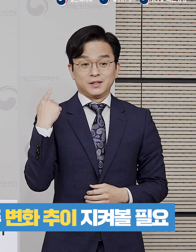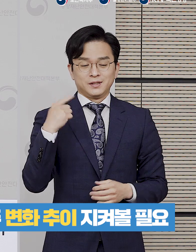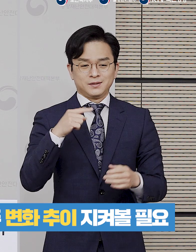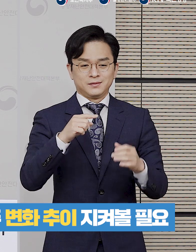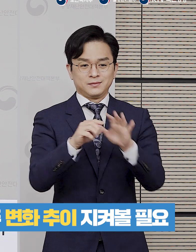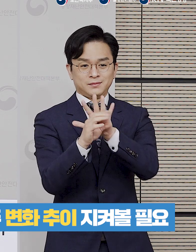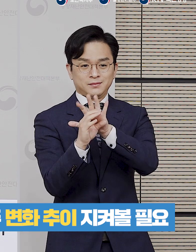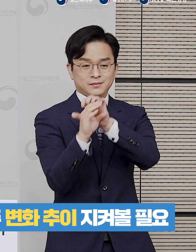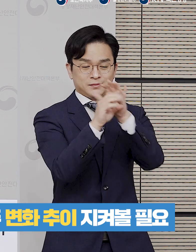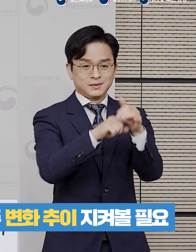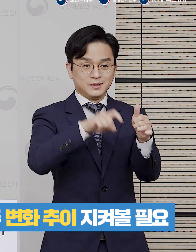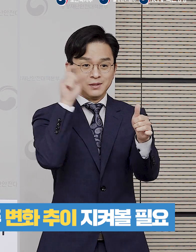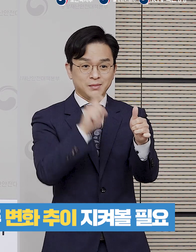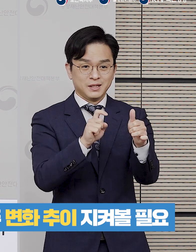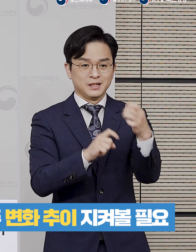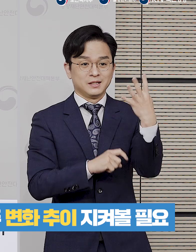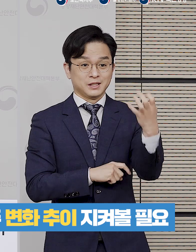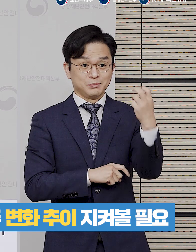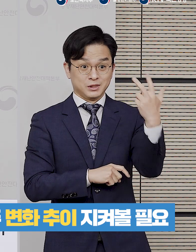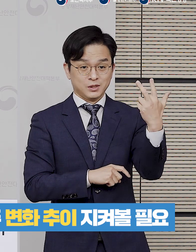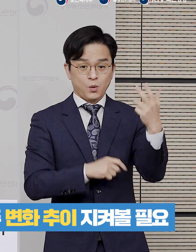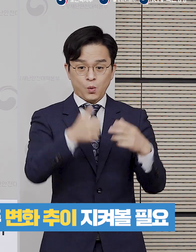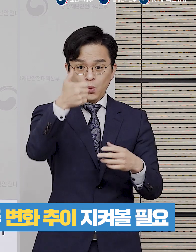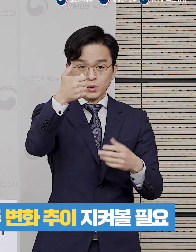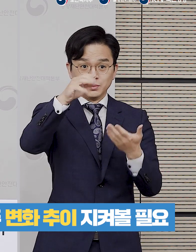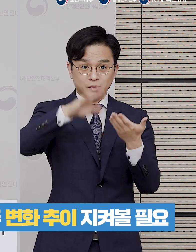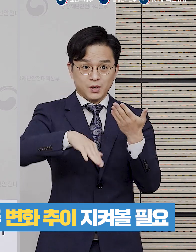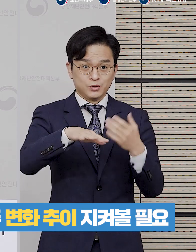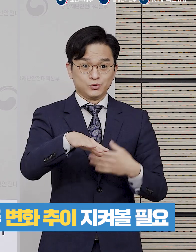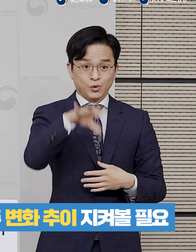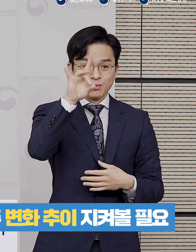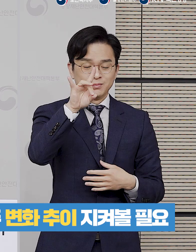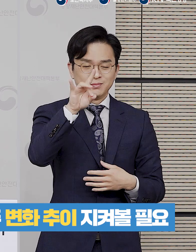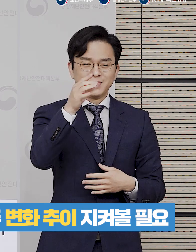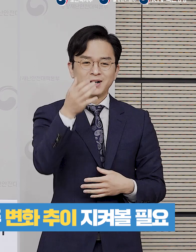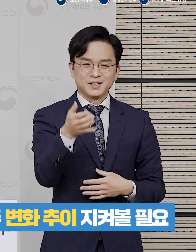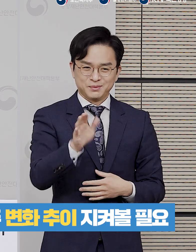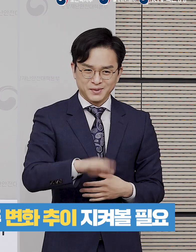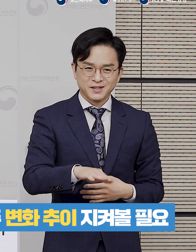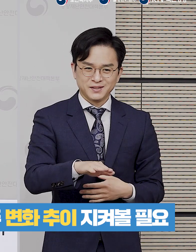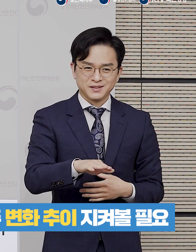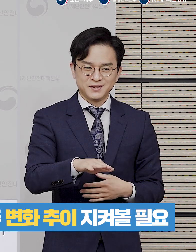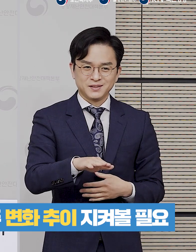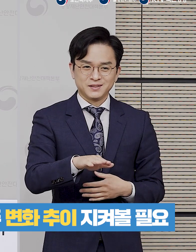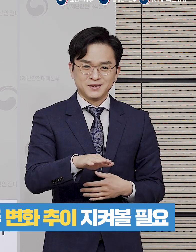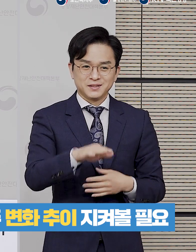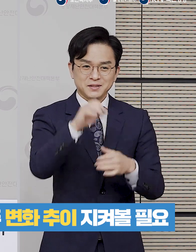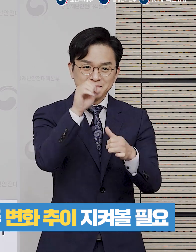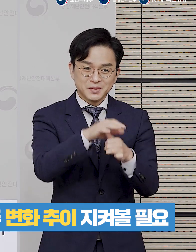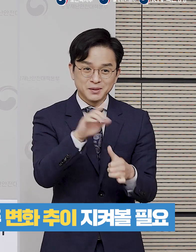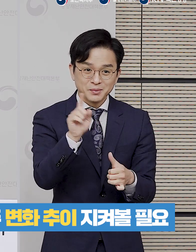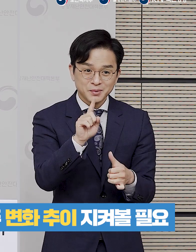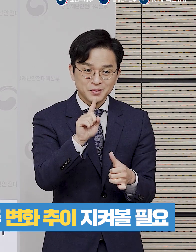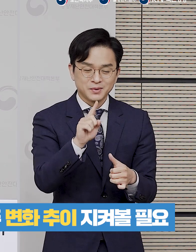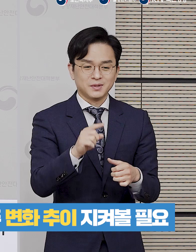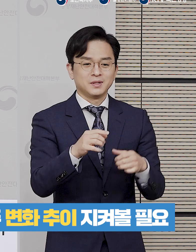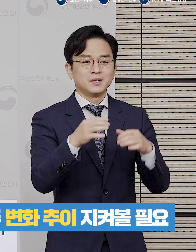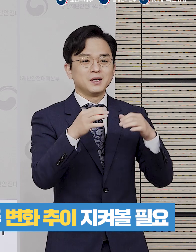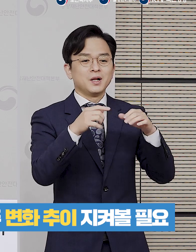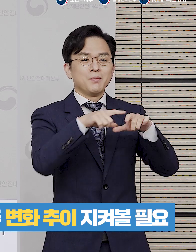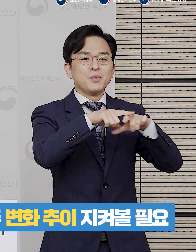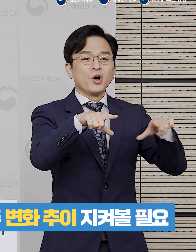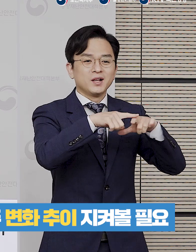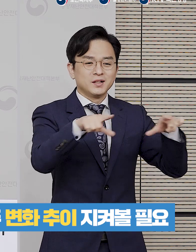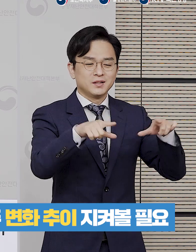신규 확진자가 오늘 처음으로 50명 이하로 줄었으나 주말 때문에 진단검사가 평소 1만